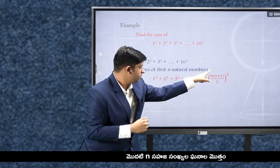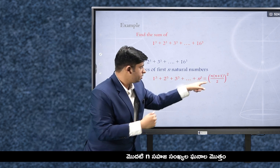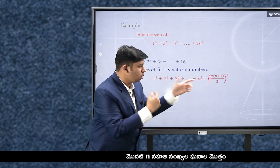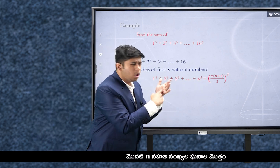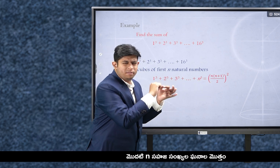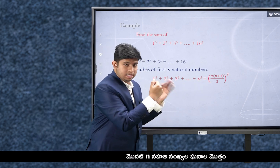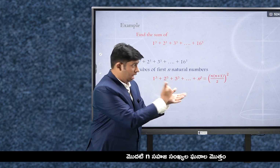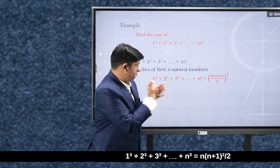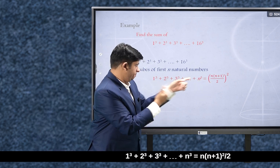మొత్తం.